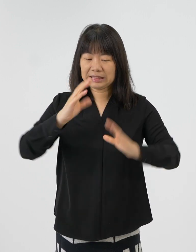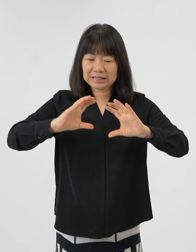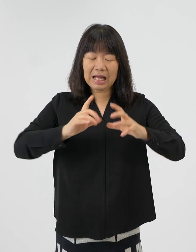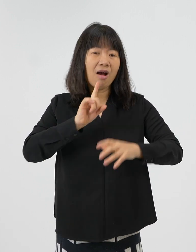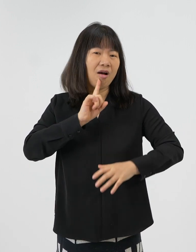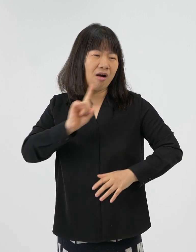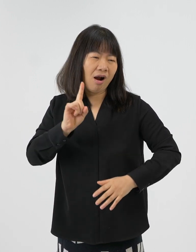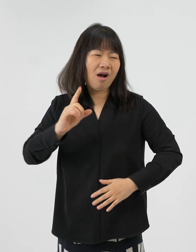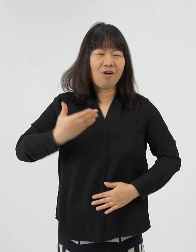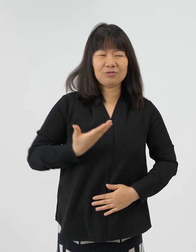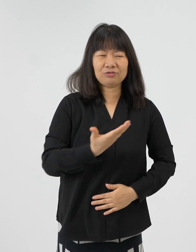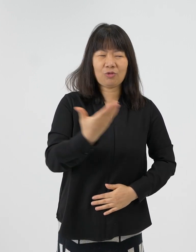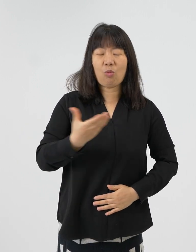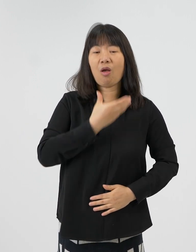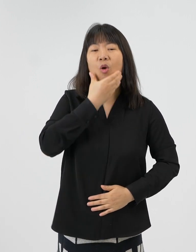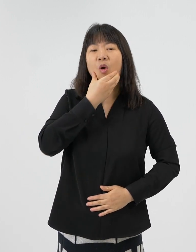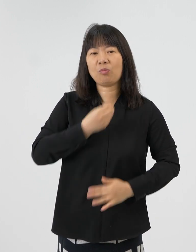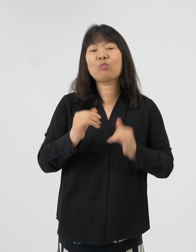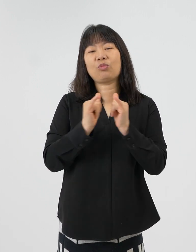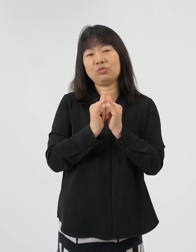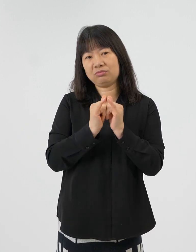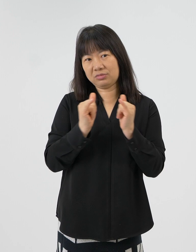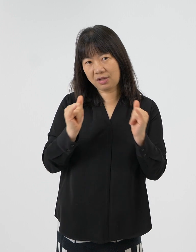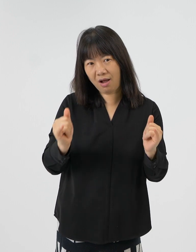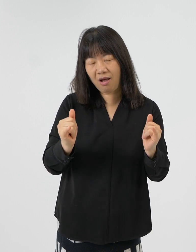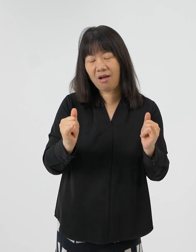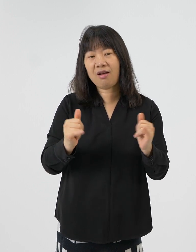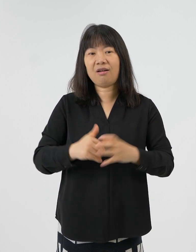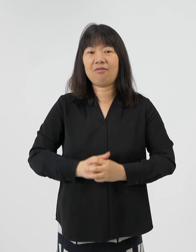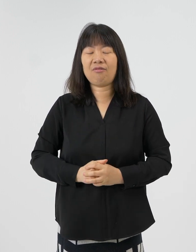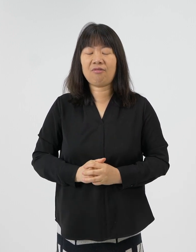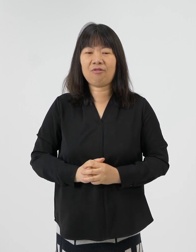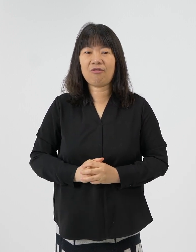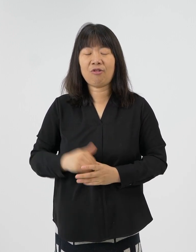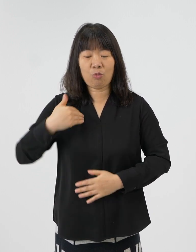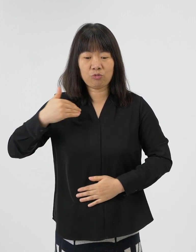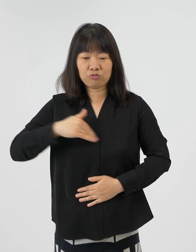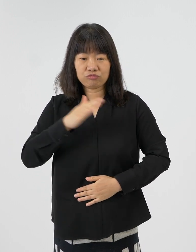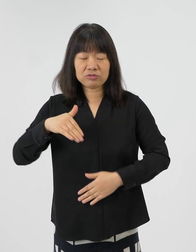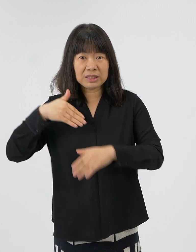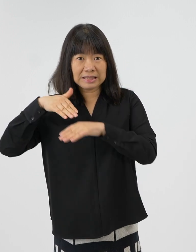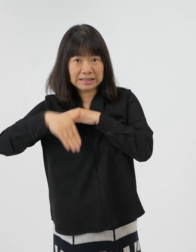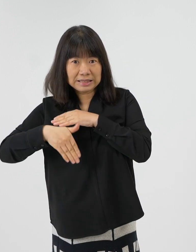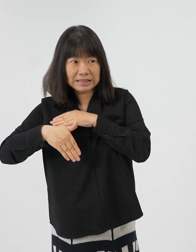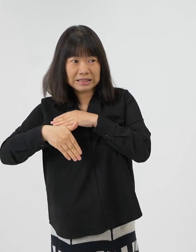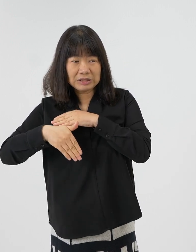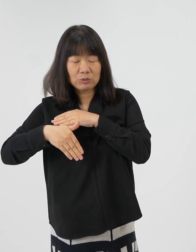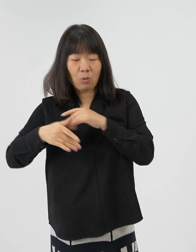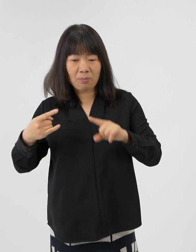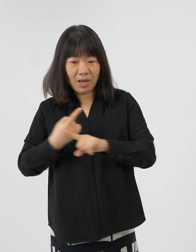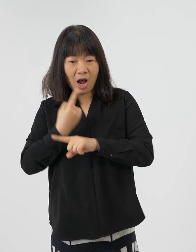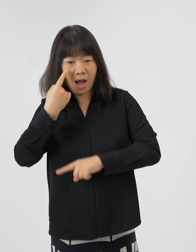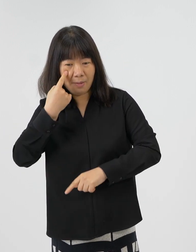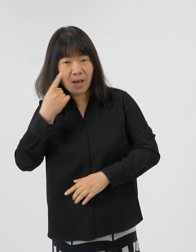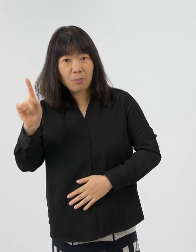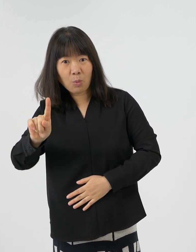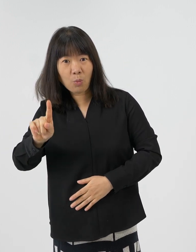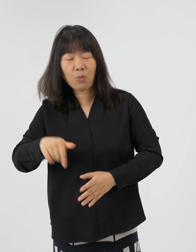이스라엘아 너는 행복자로다. 이 말을 조금 우리식 표현으로 환치를 시키자면 이런 뜻이